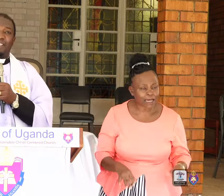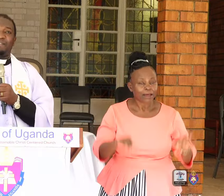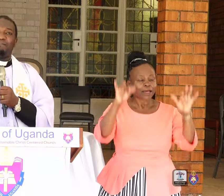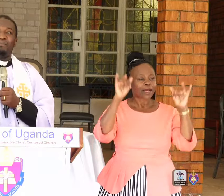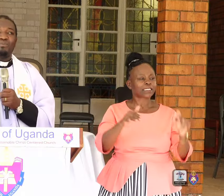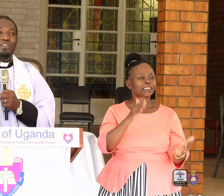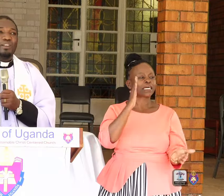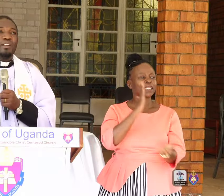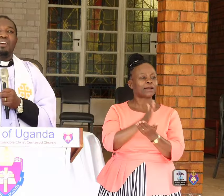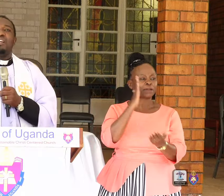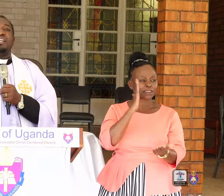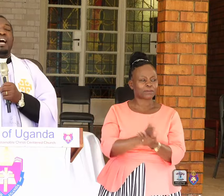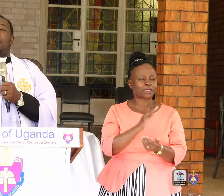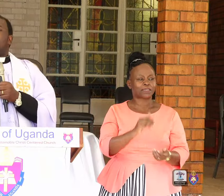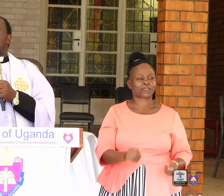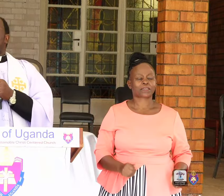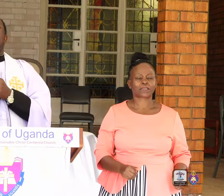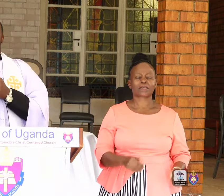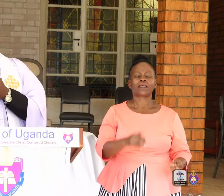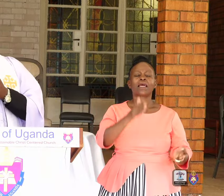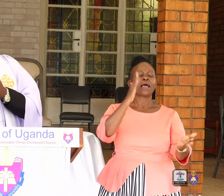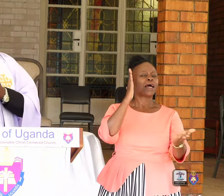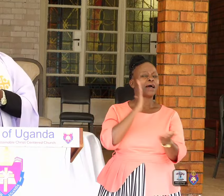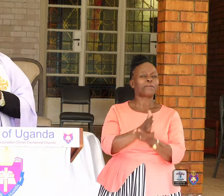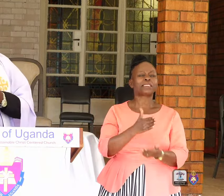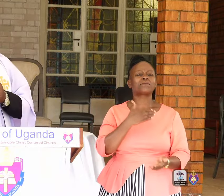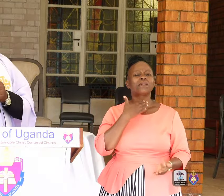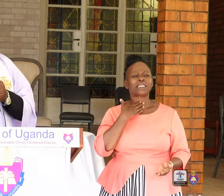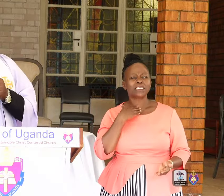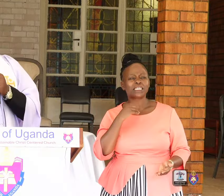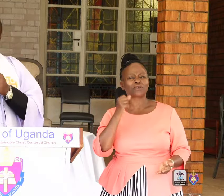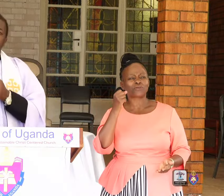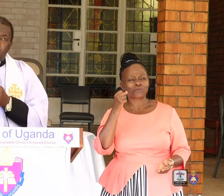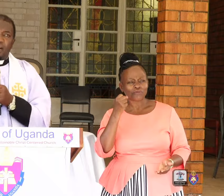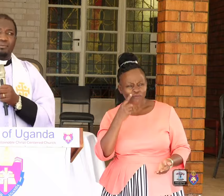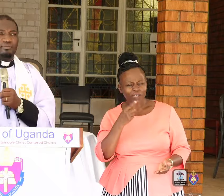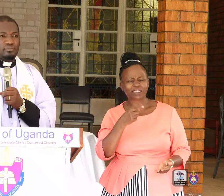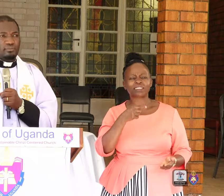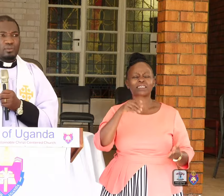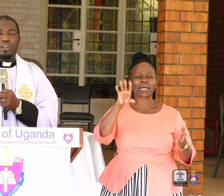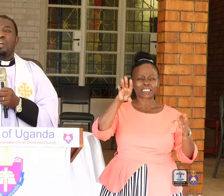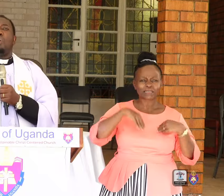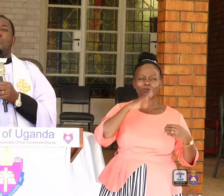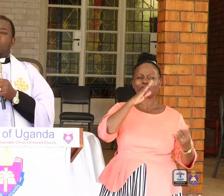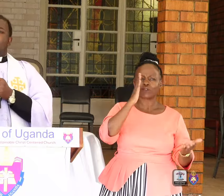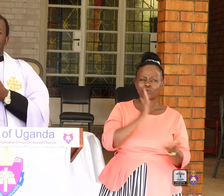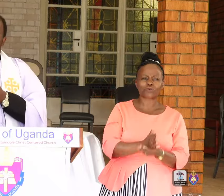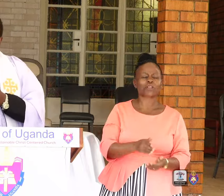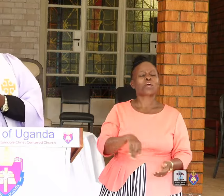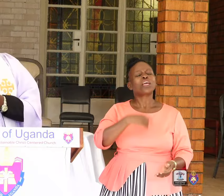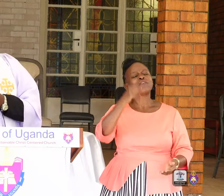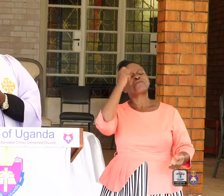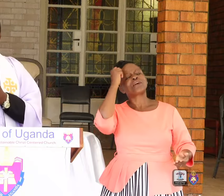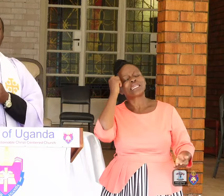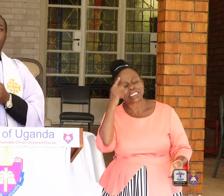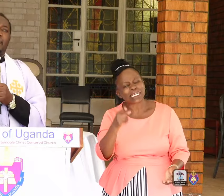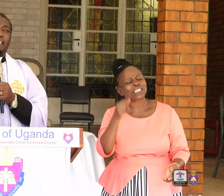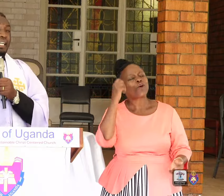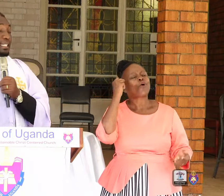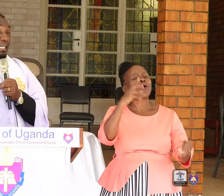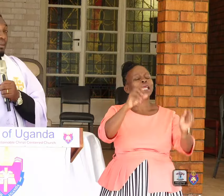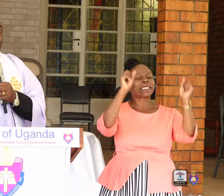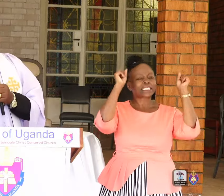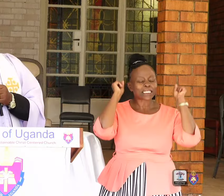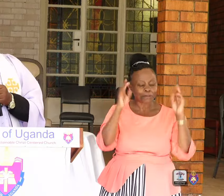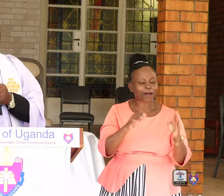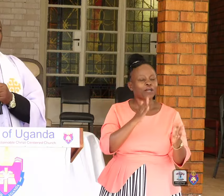maki amazima teweetaaga kumala gakkiriza gwe okubeera amazima oba ogategedde oba togategedde